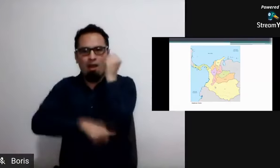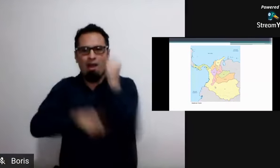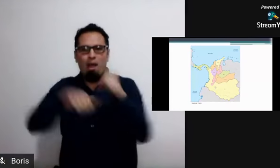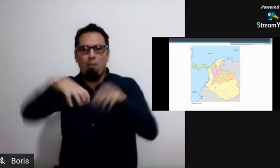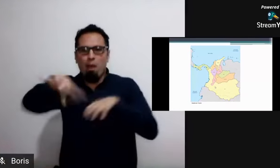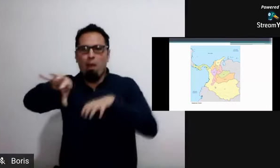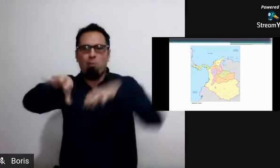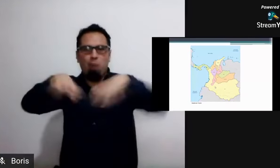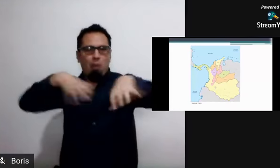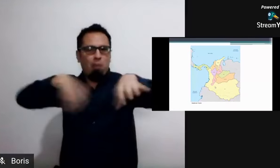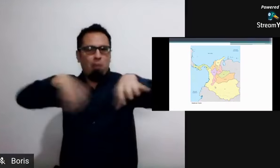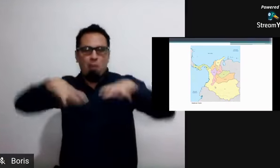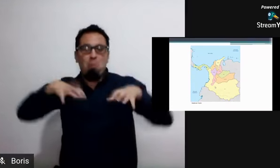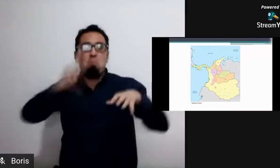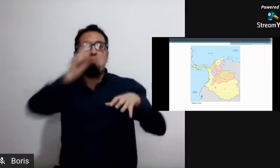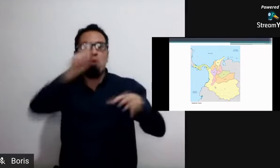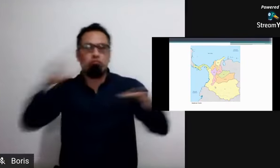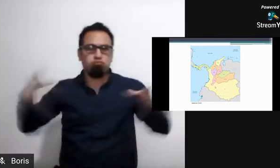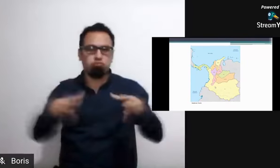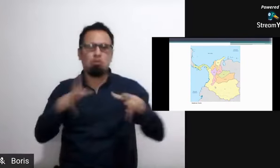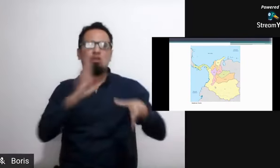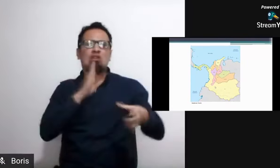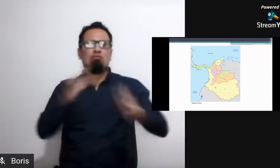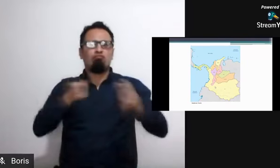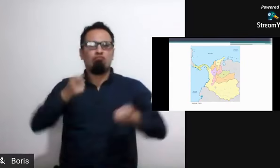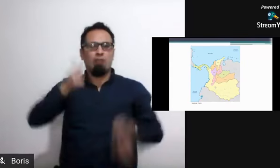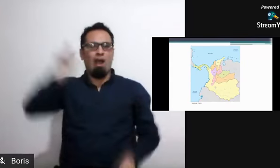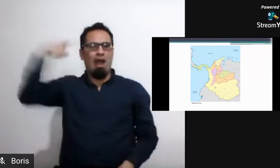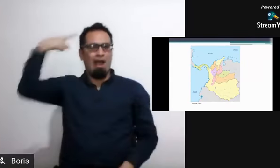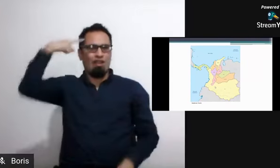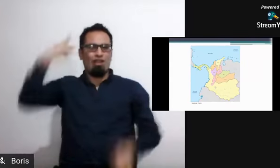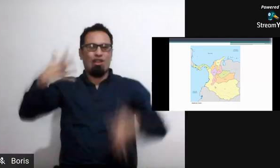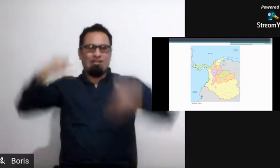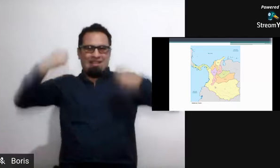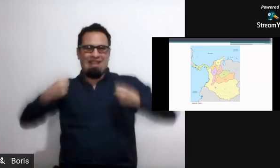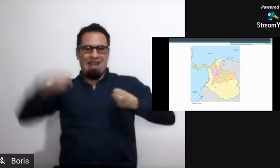la constitución de Boyacá, de Cartagena, de Santa Marta, de Panamá.